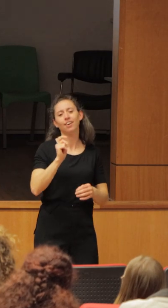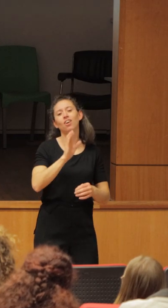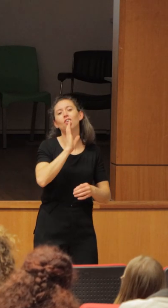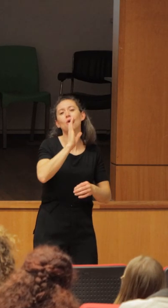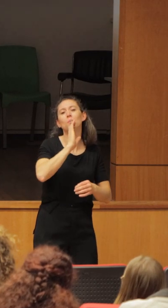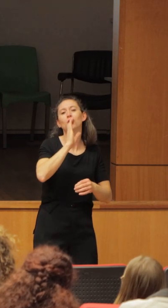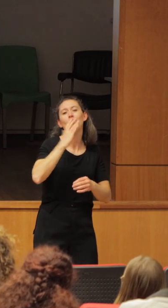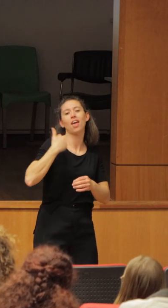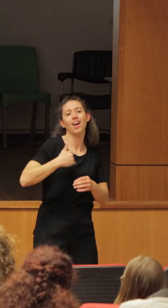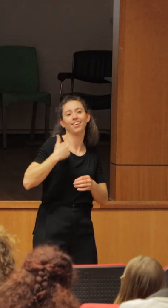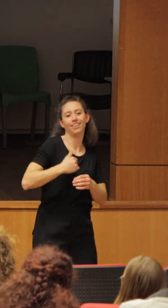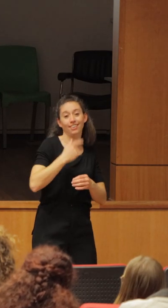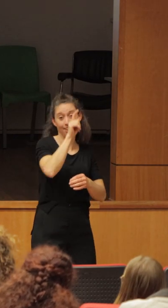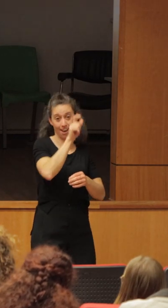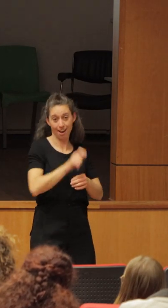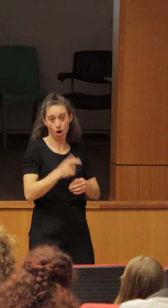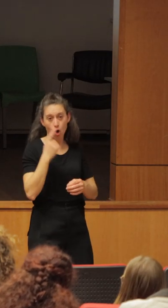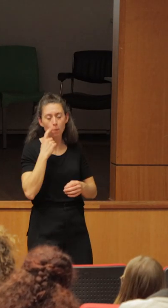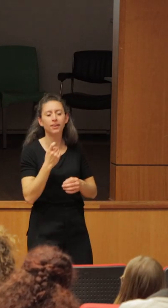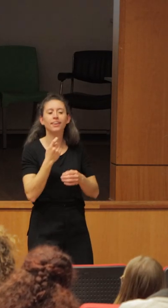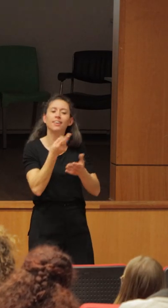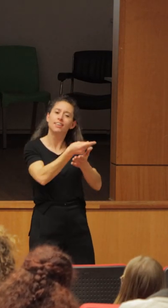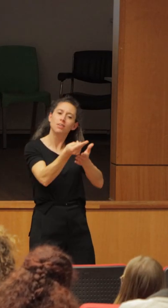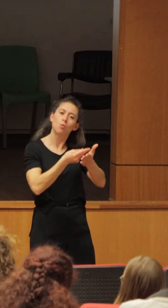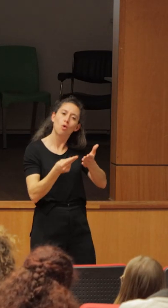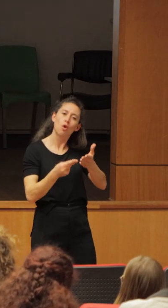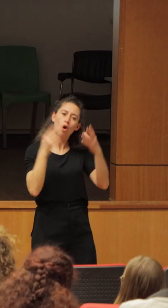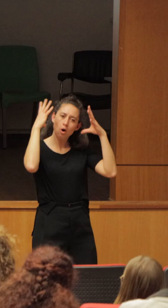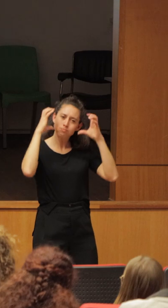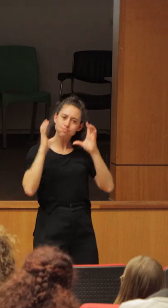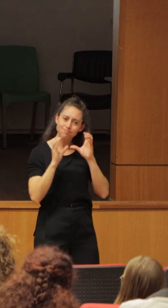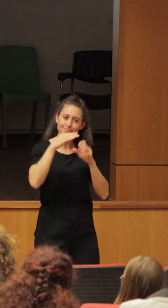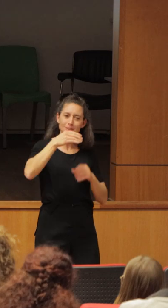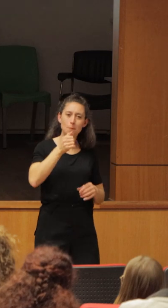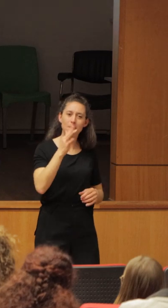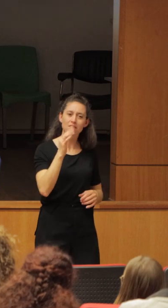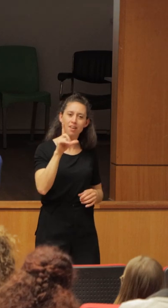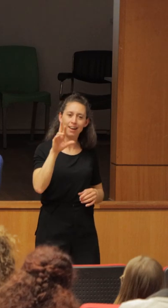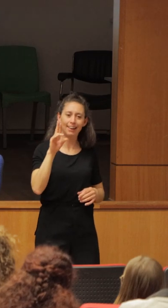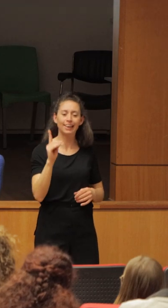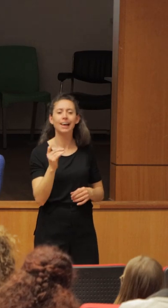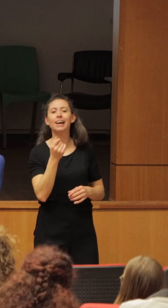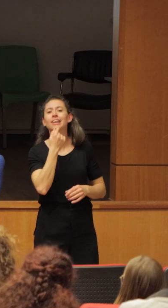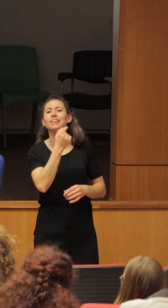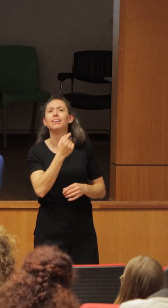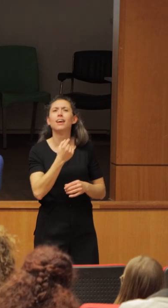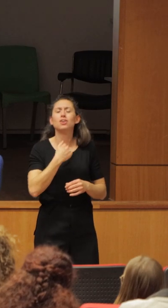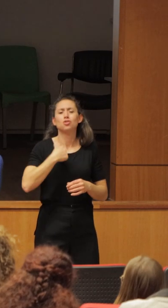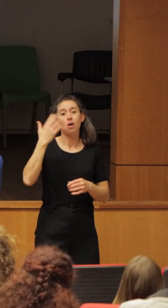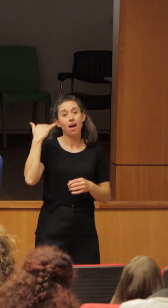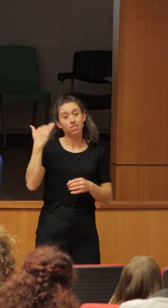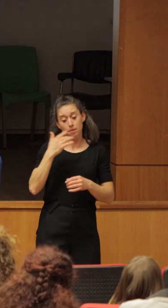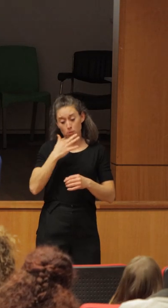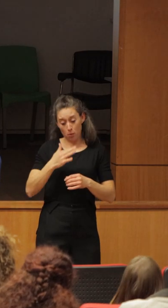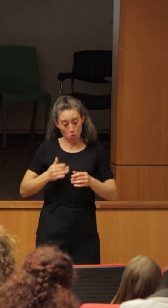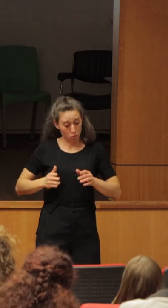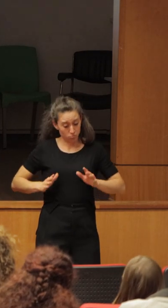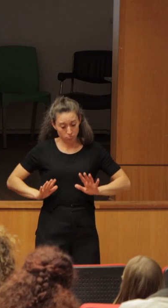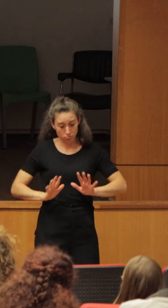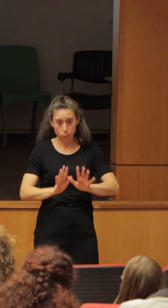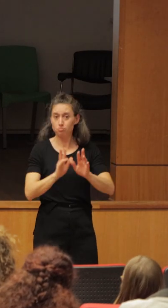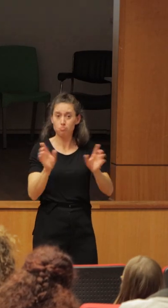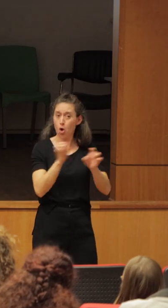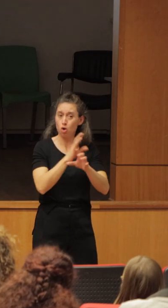humorista argentino, el que creó Mafalda, divina, que dice: cuando tenía prontas todas